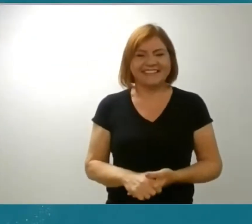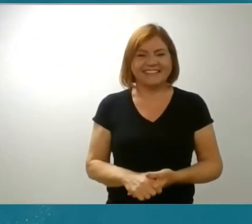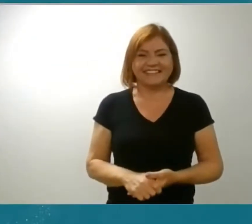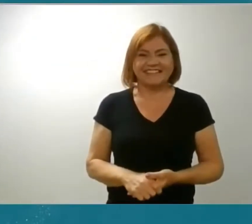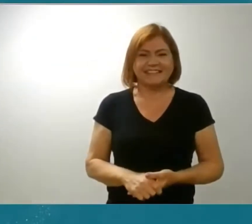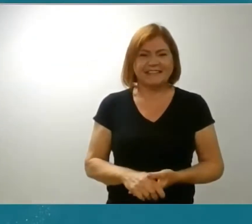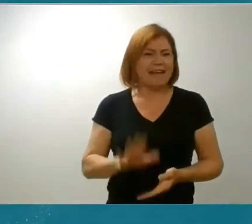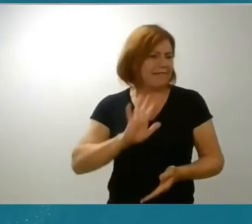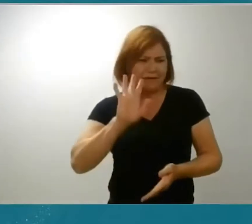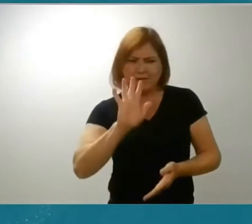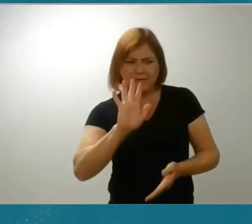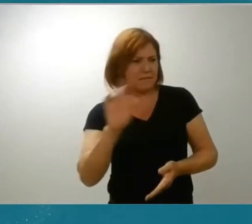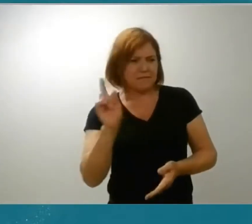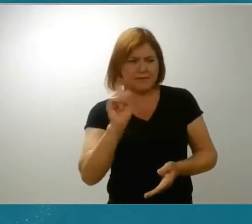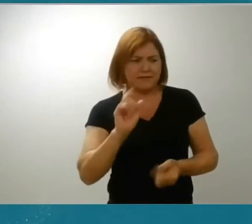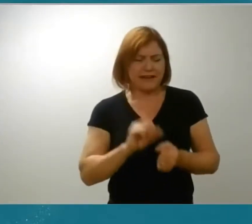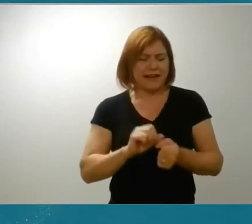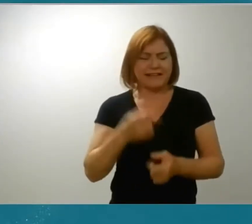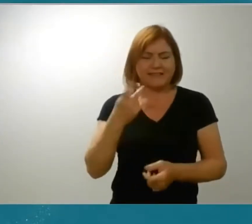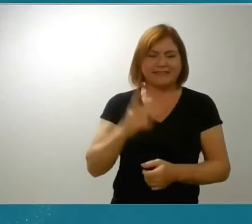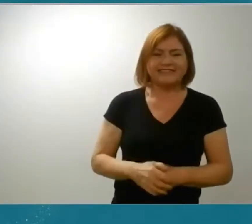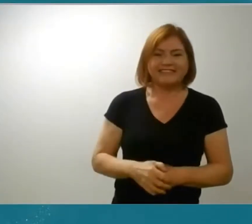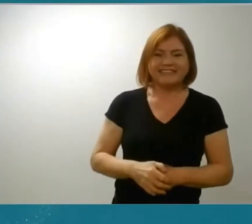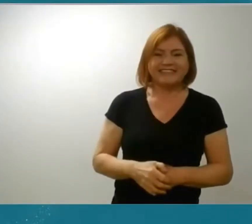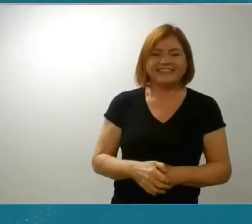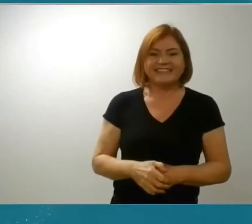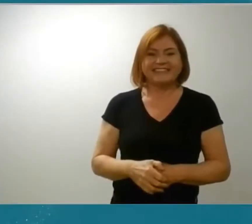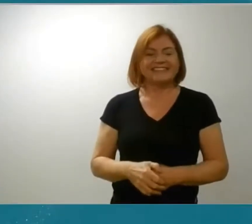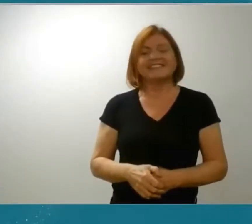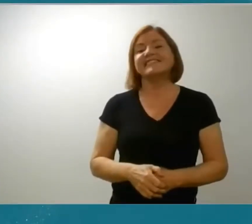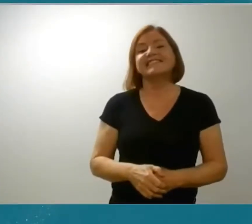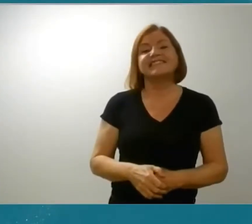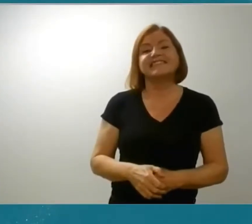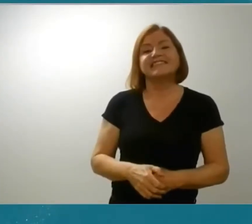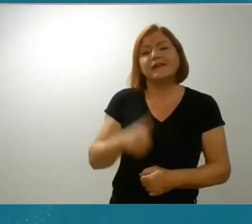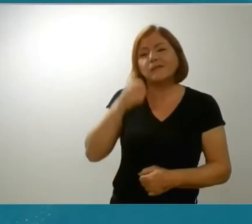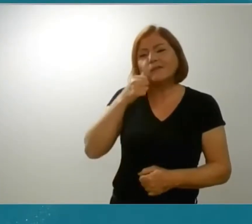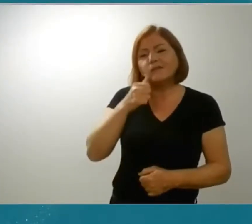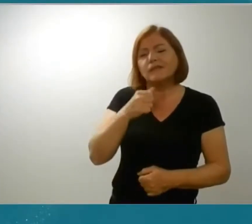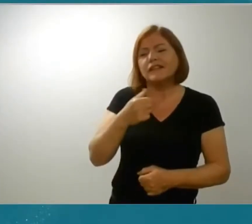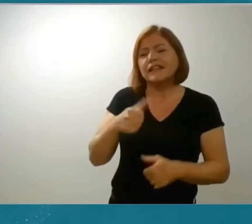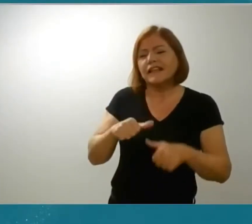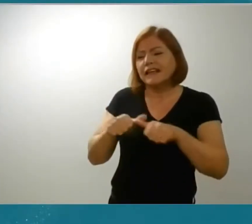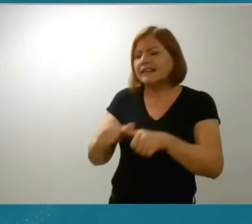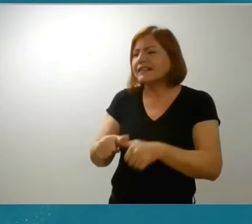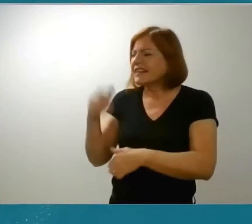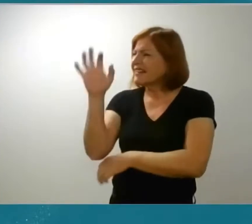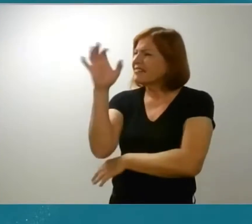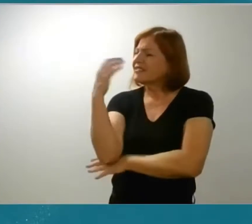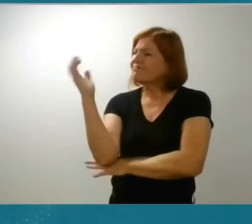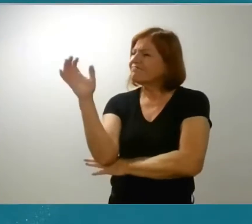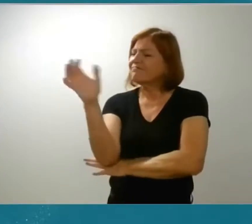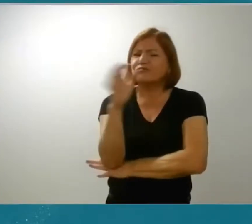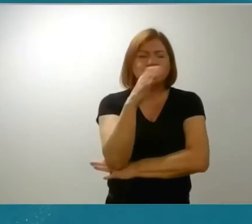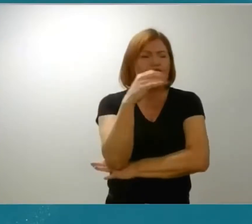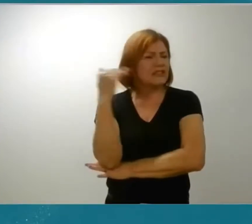Por isso, irmãos, essa mulher estava no jardim. Essa mulher estava procurando ajudar